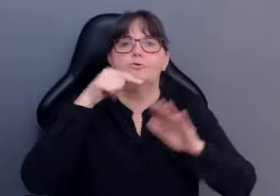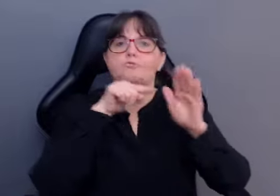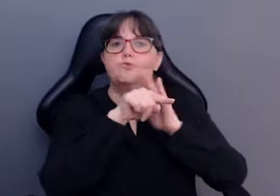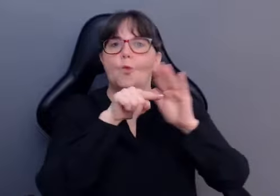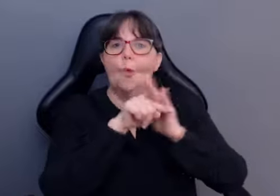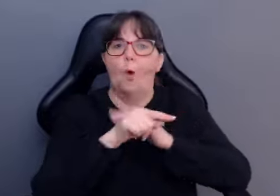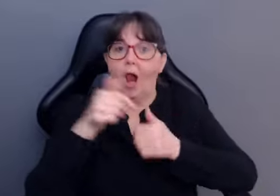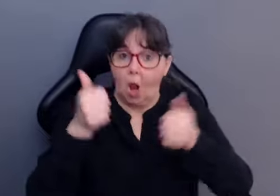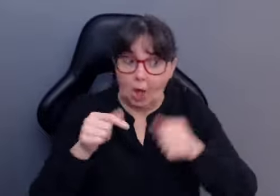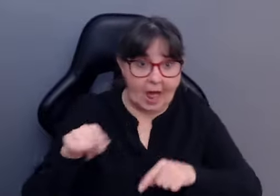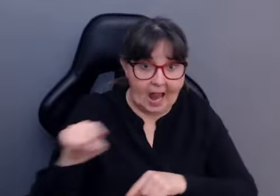est déclaré élu.